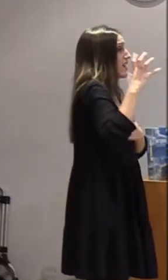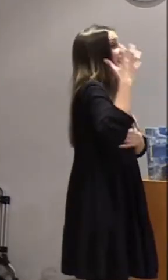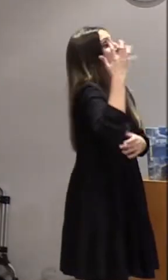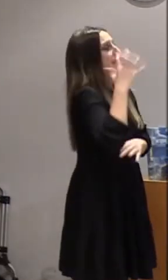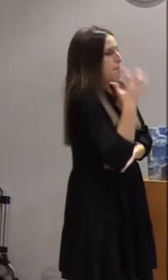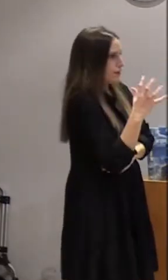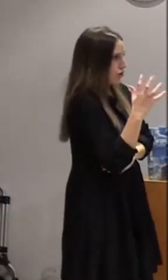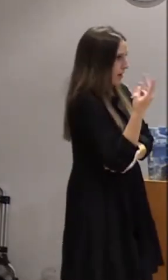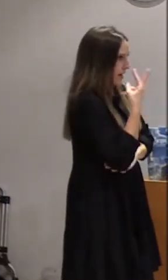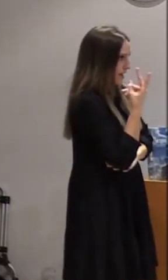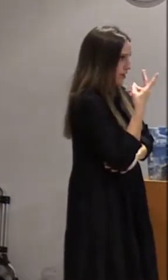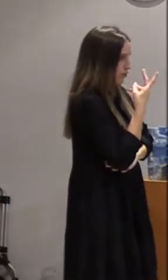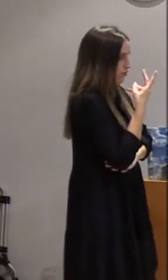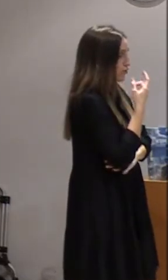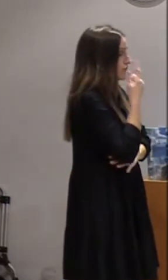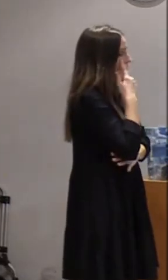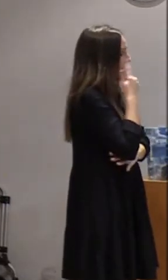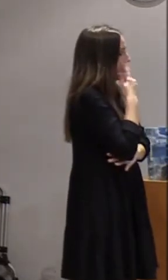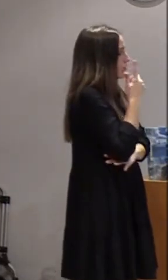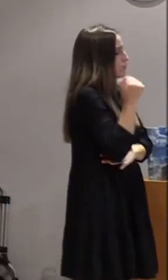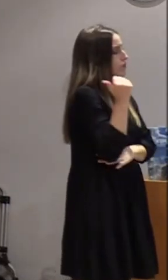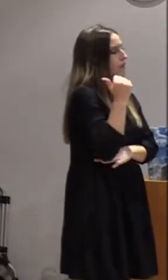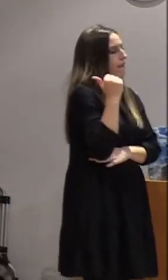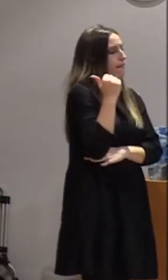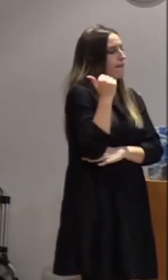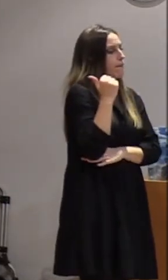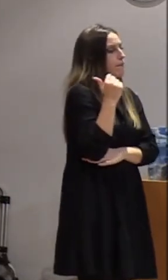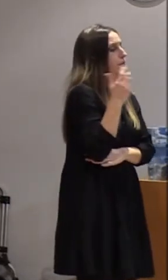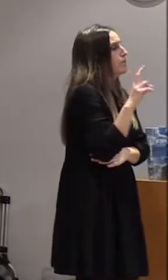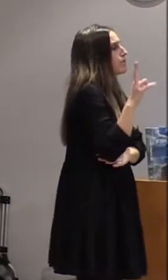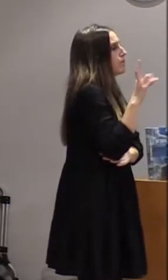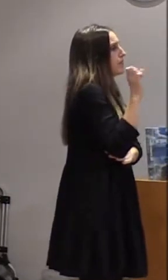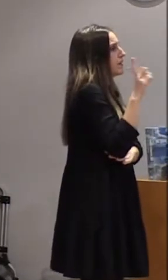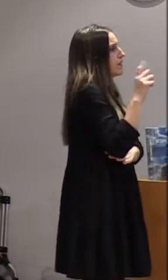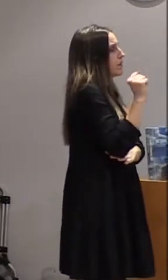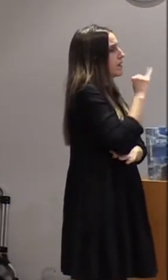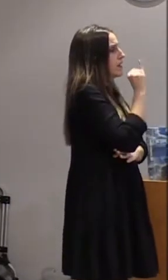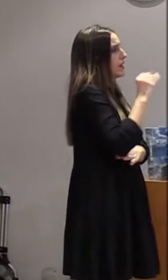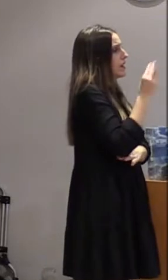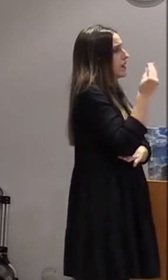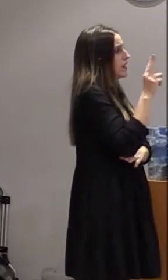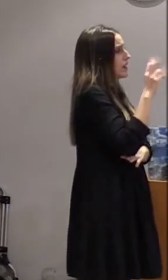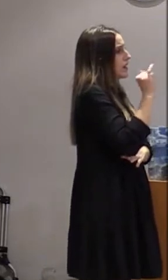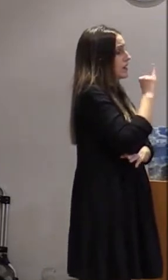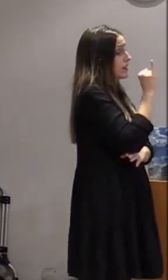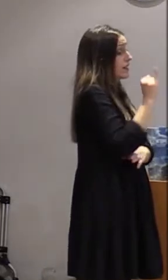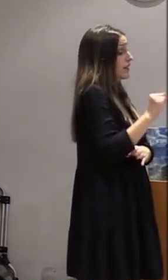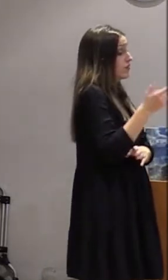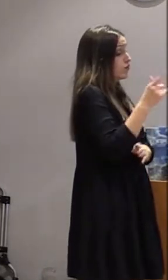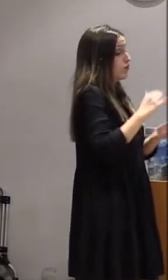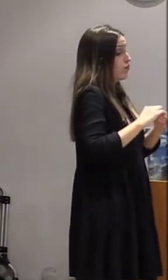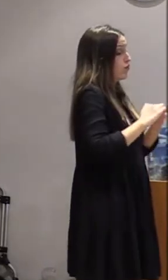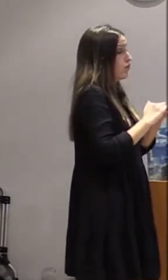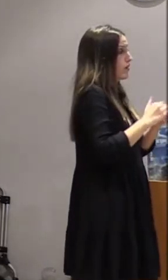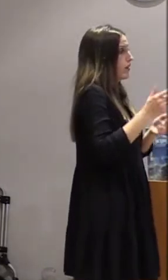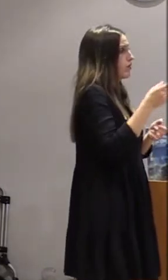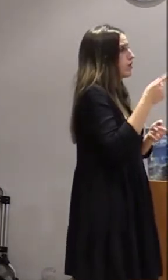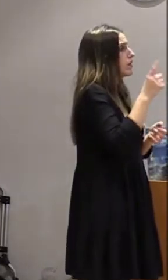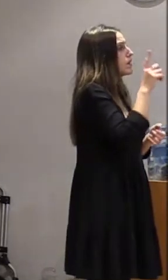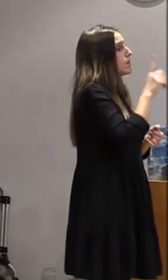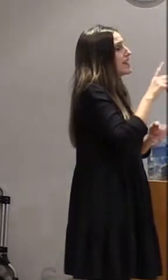interesante. Fijaros, un cuadro del cuñado de Velázquez, de Martínez del Mazo, pintado en